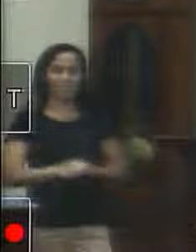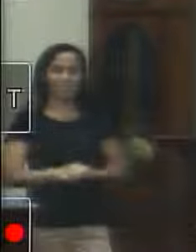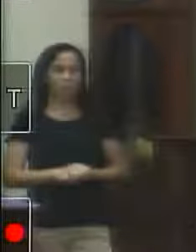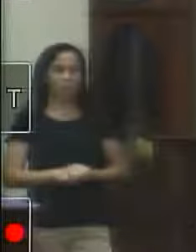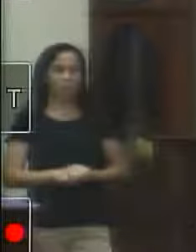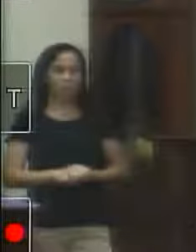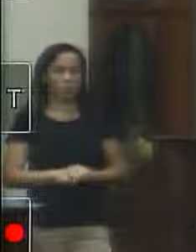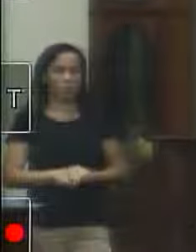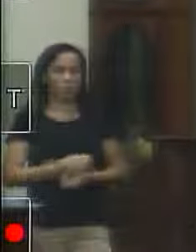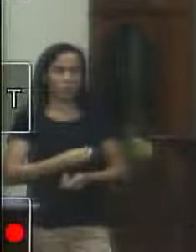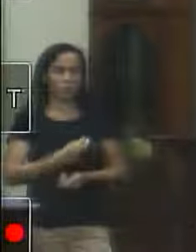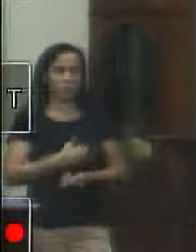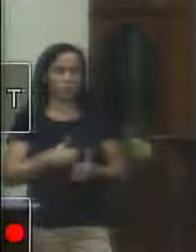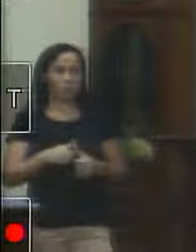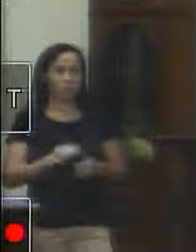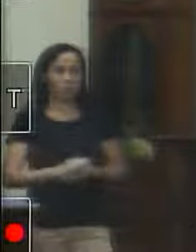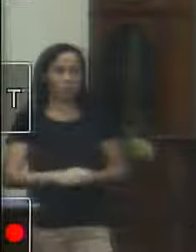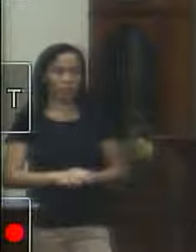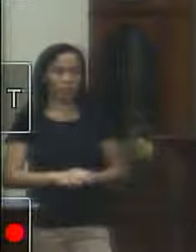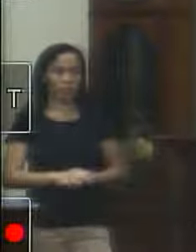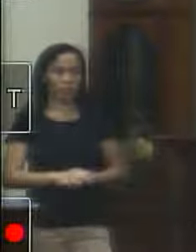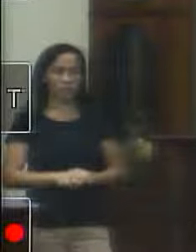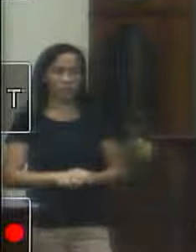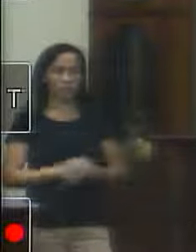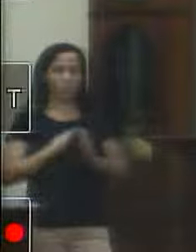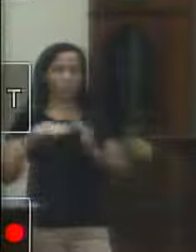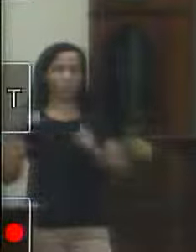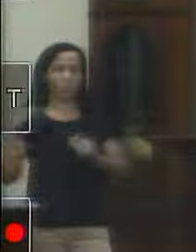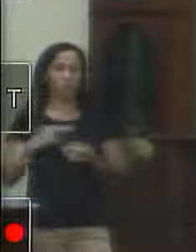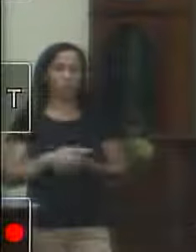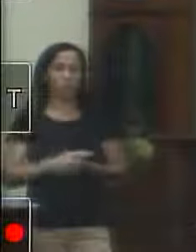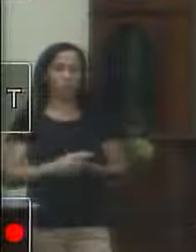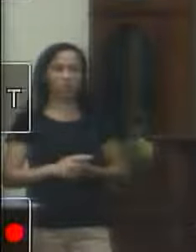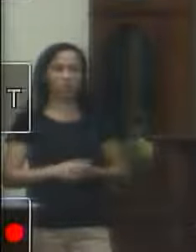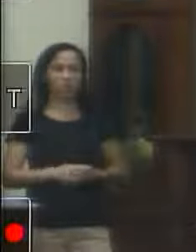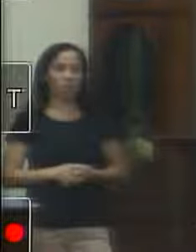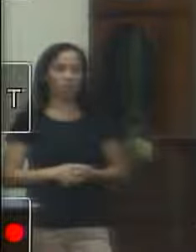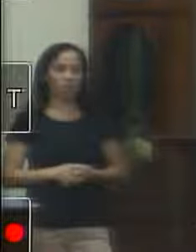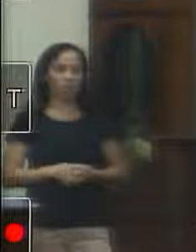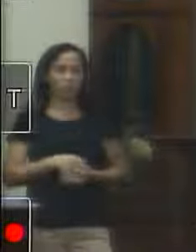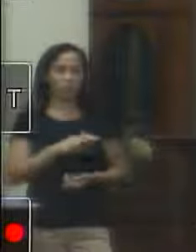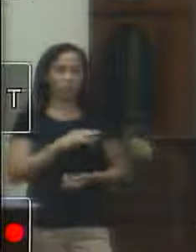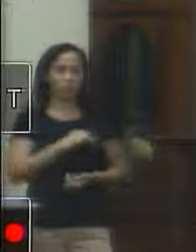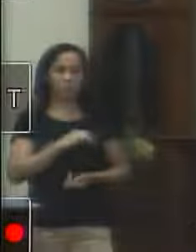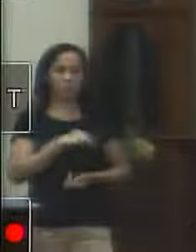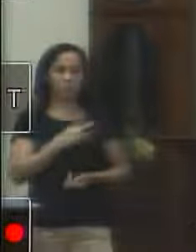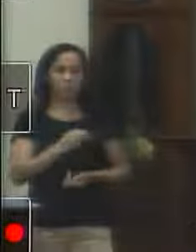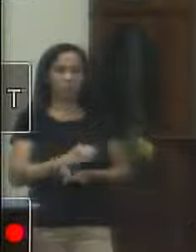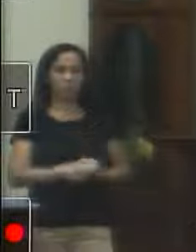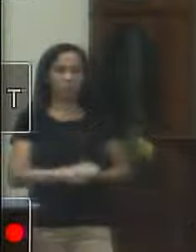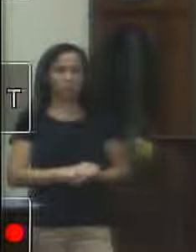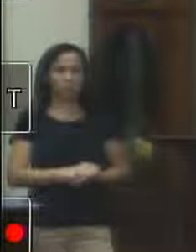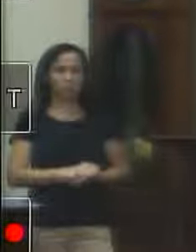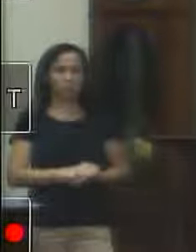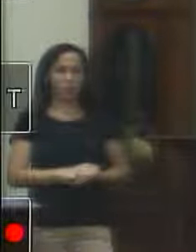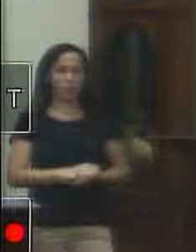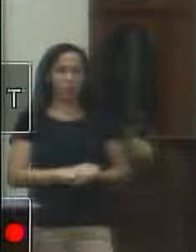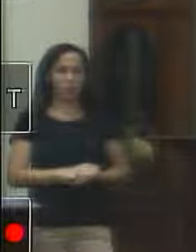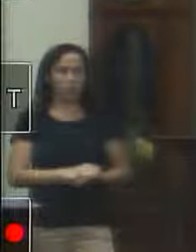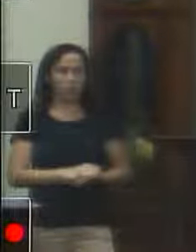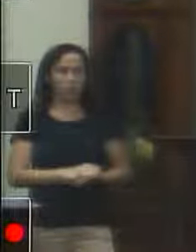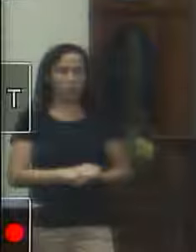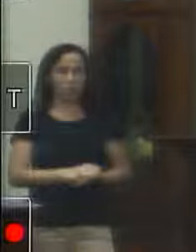que faz presença aqui na nossa casa, Vitinho. É uma grande honra tê-lo aqui, Vitinho. Você sabe como é que